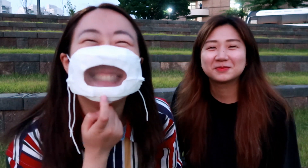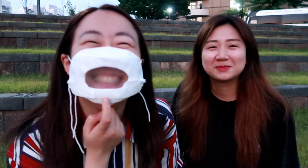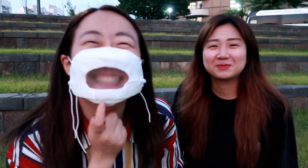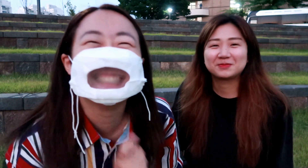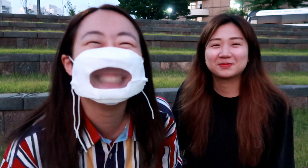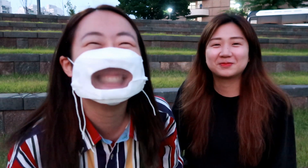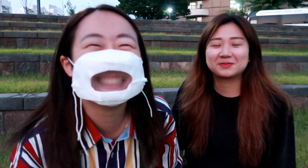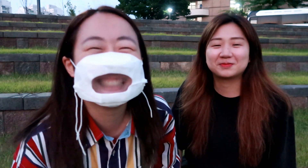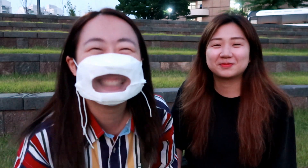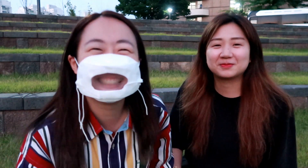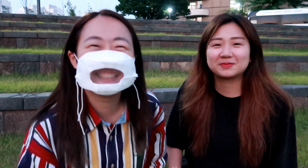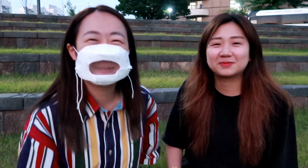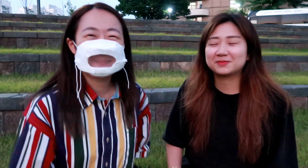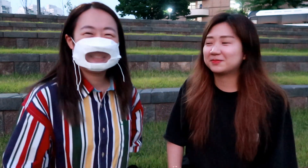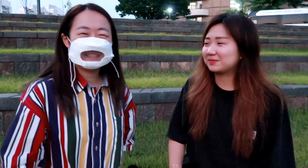건치.